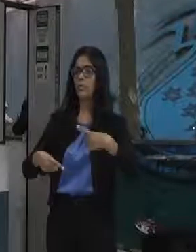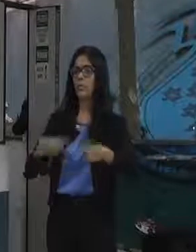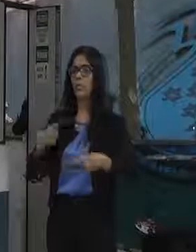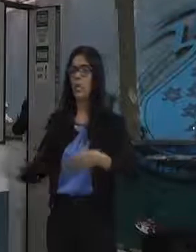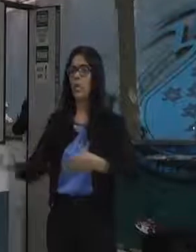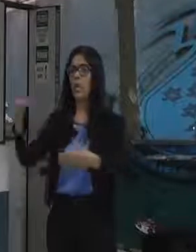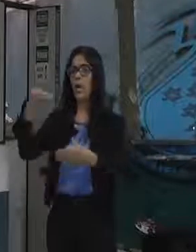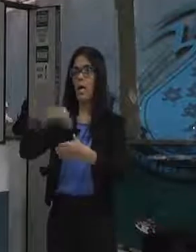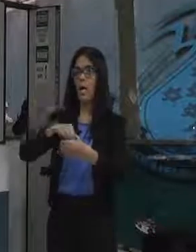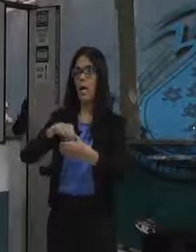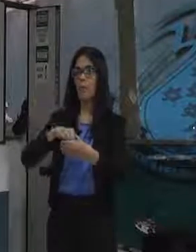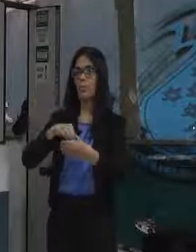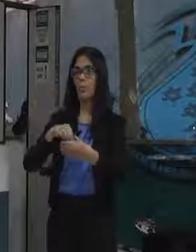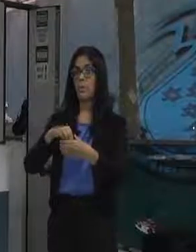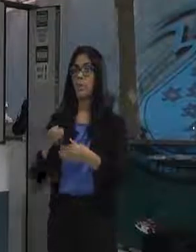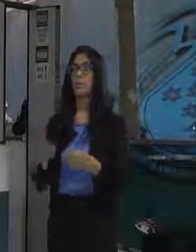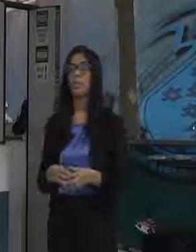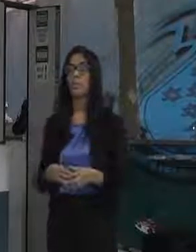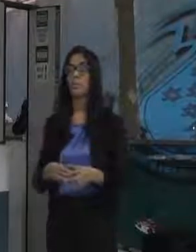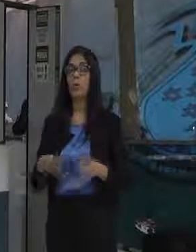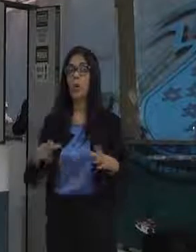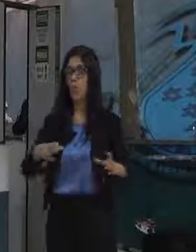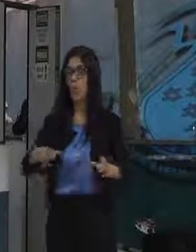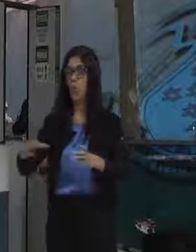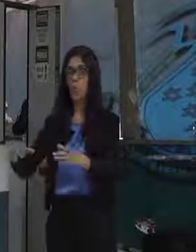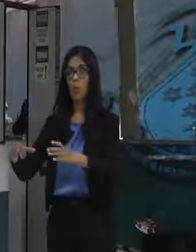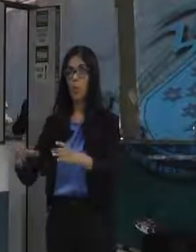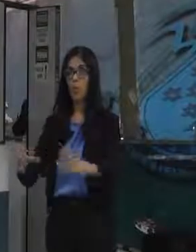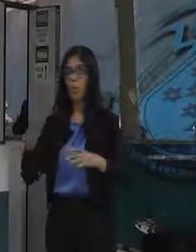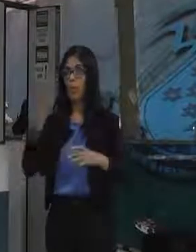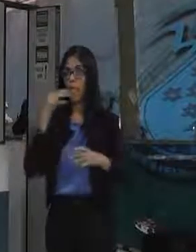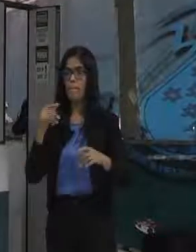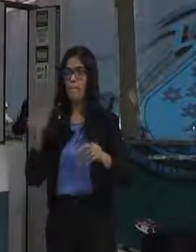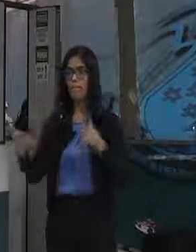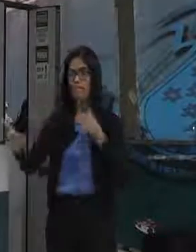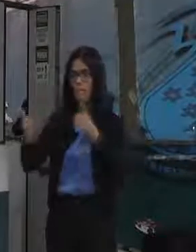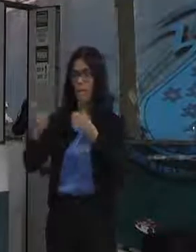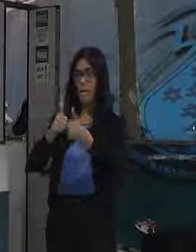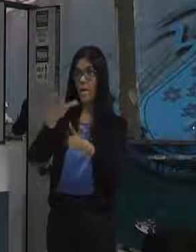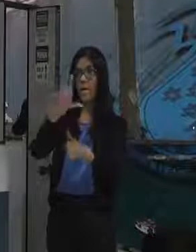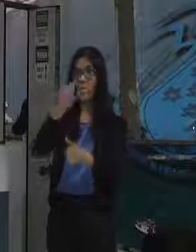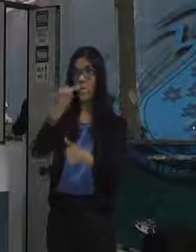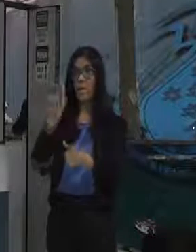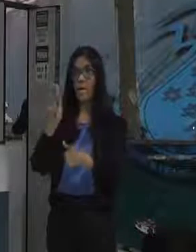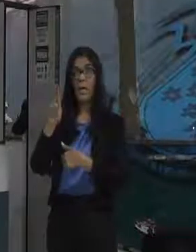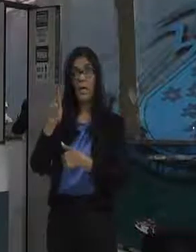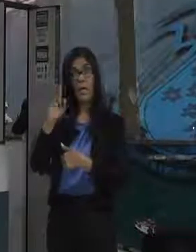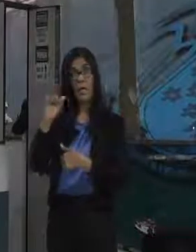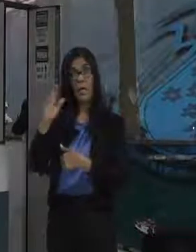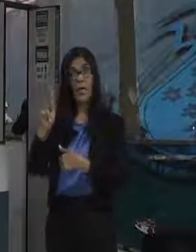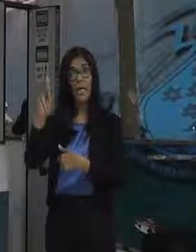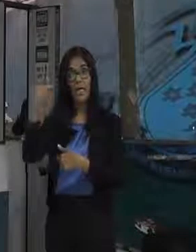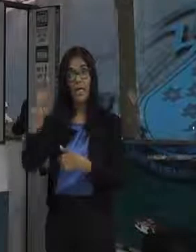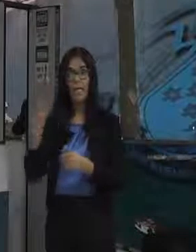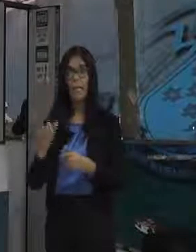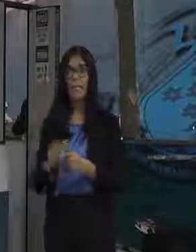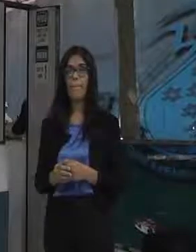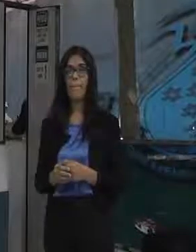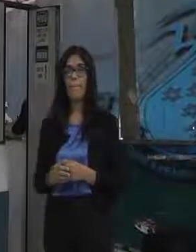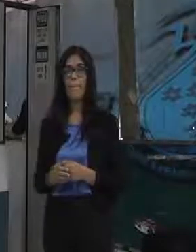um espaço gastronômico ali próximo ao Larica. Não posso deixar de registrar que estive